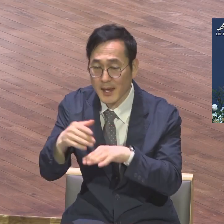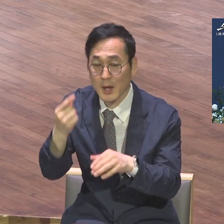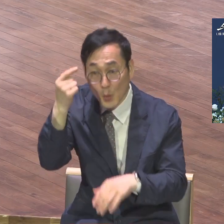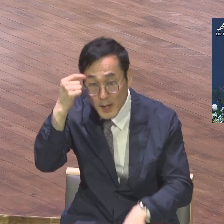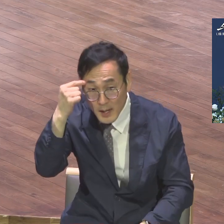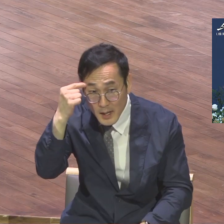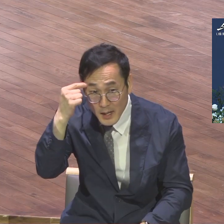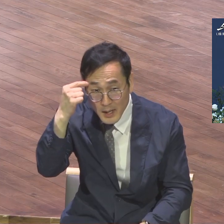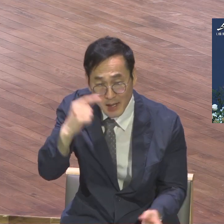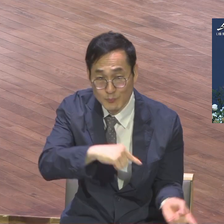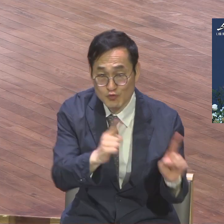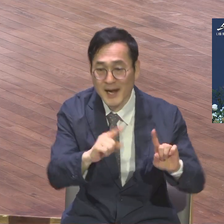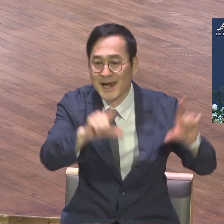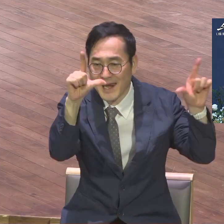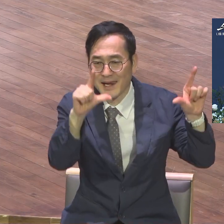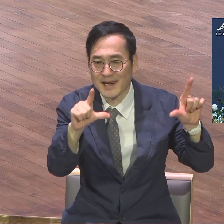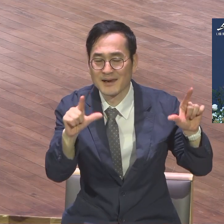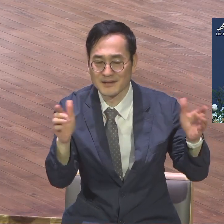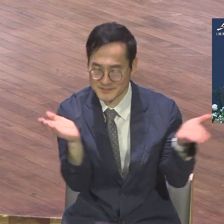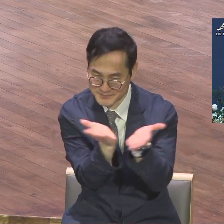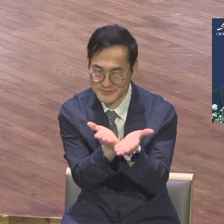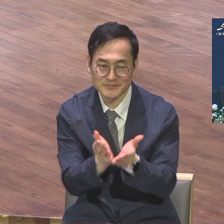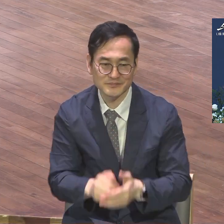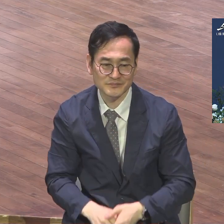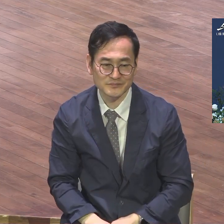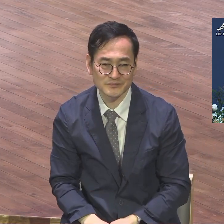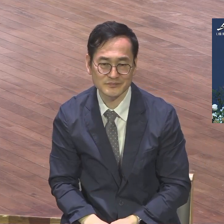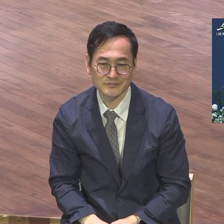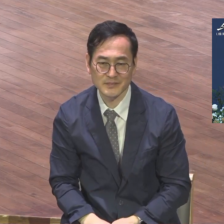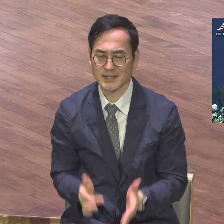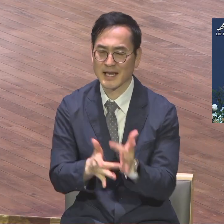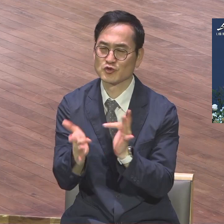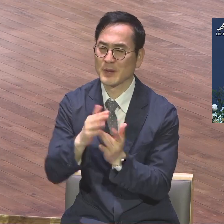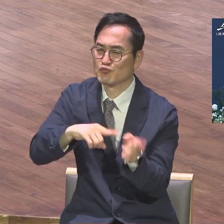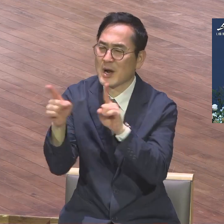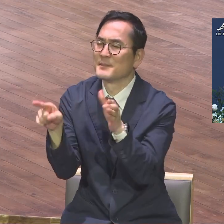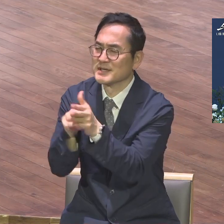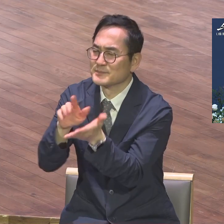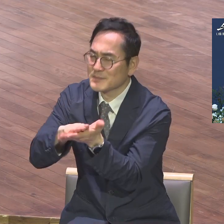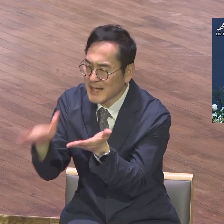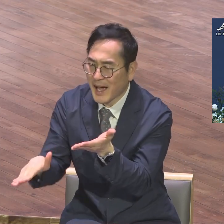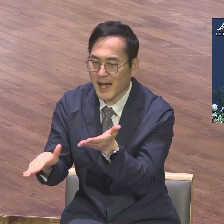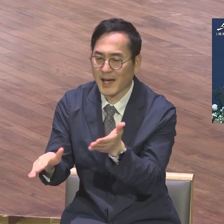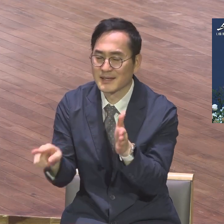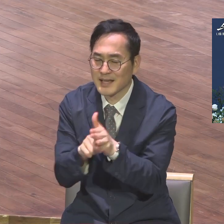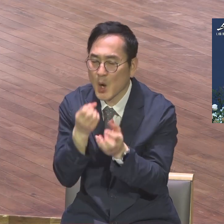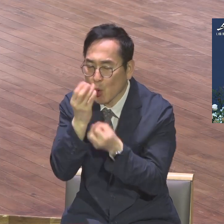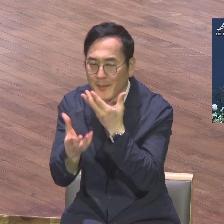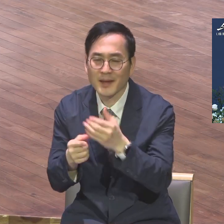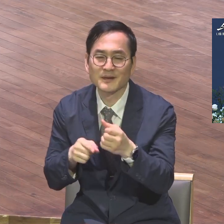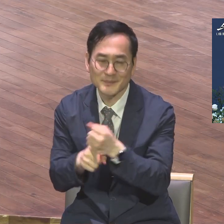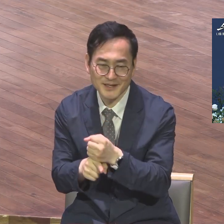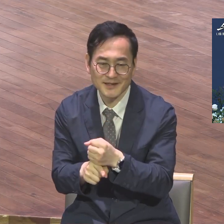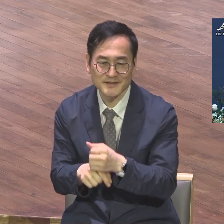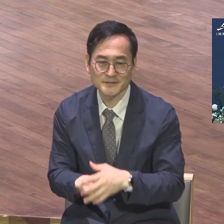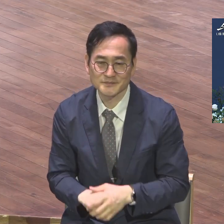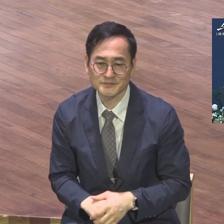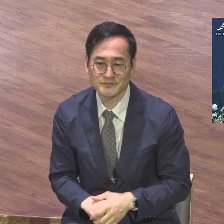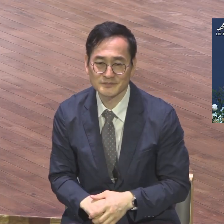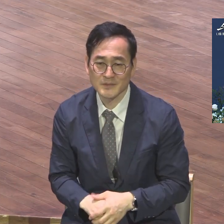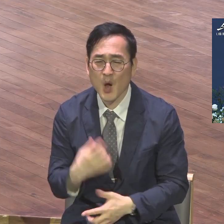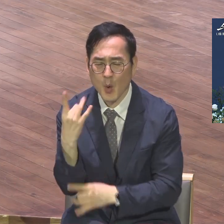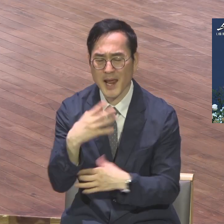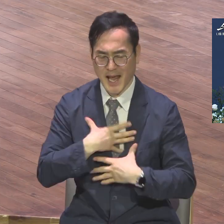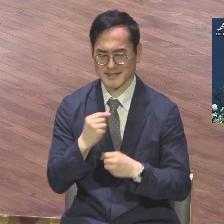말은 부활신앙 고백하는 것입니다. 난 예수님의 부활을 믿습니다 라고 하기 때문에